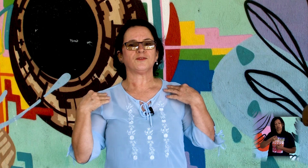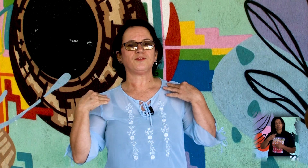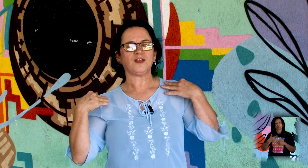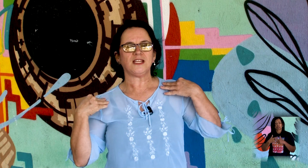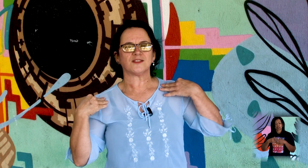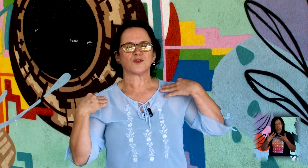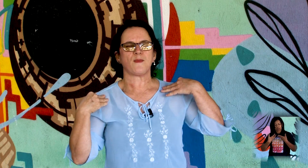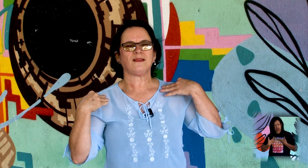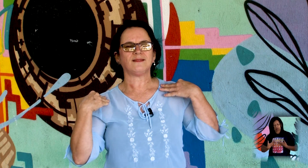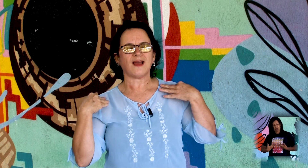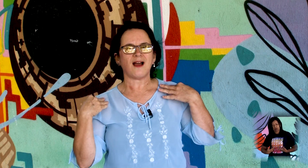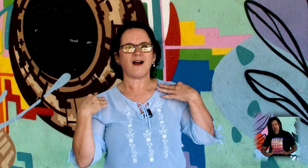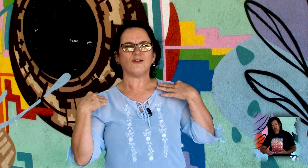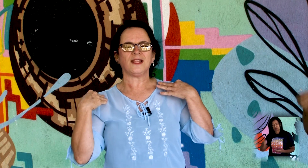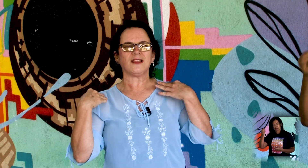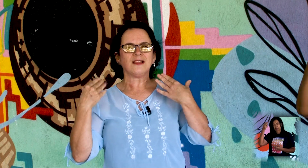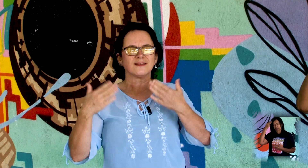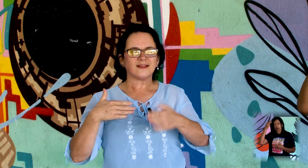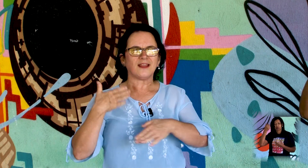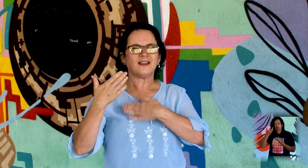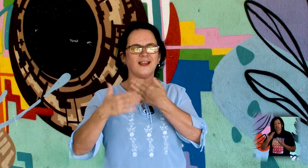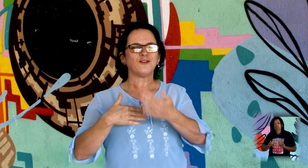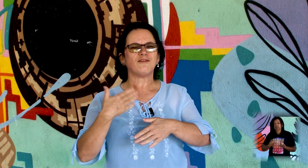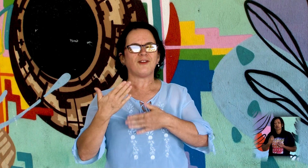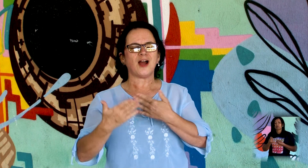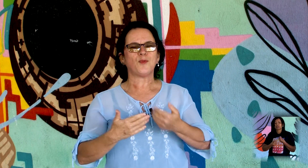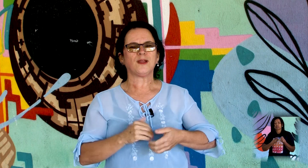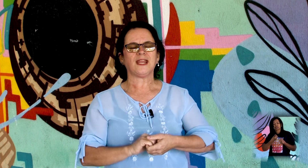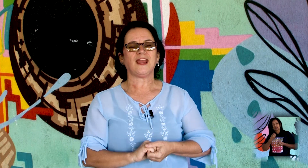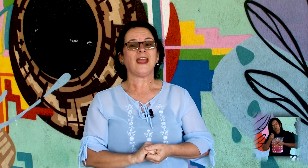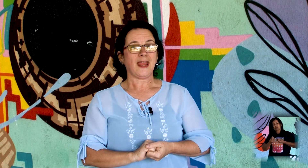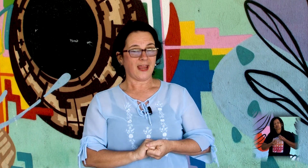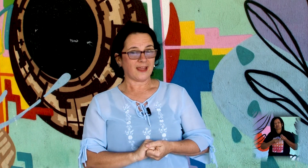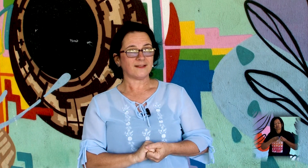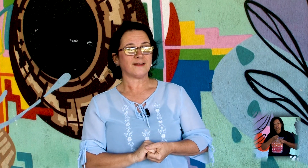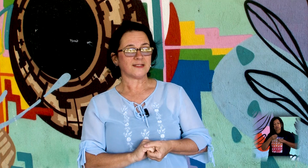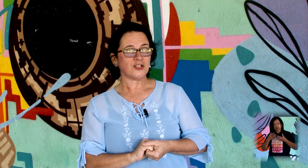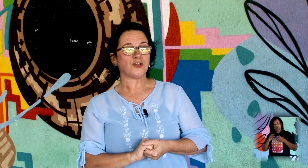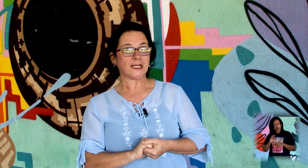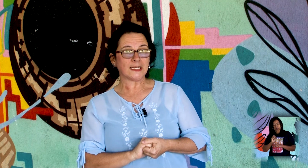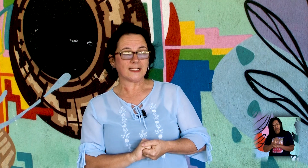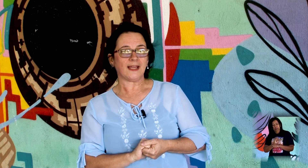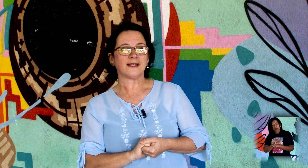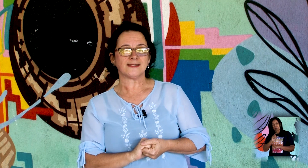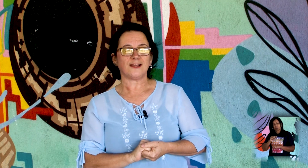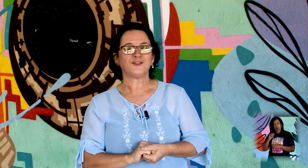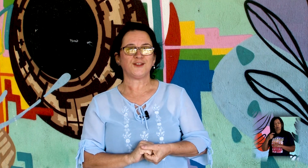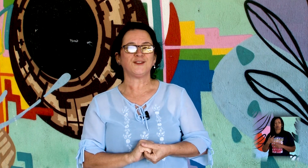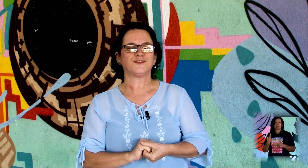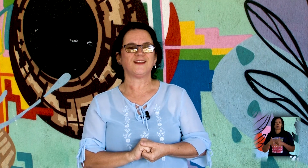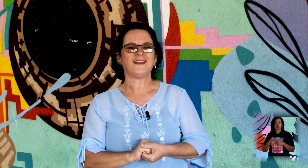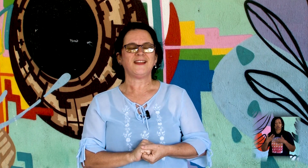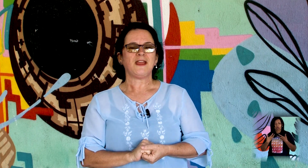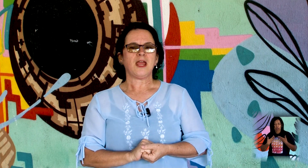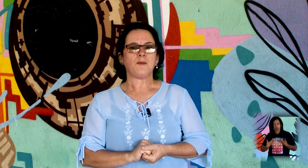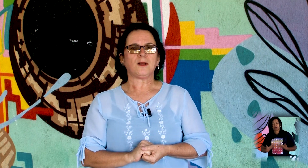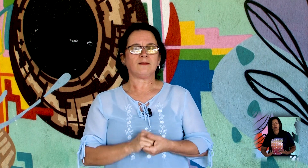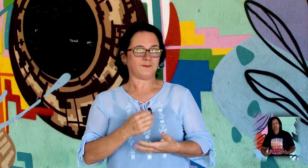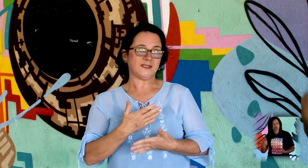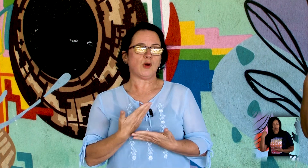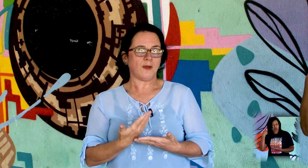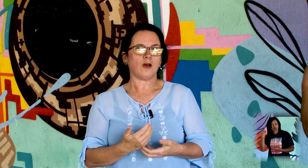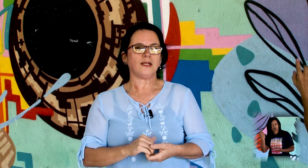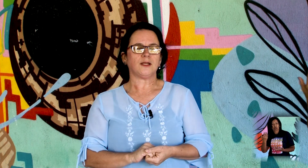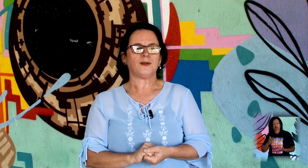cansaço nosso físico, mental, né, se renovar, porque é estressante, é cansativo, né?